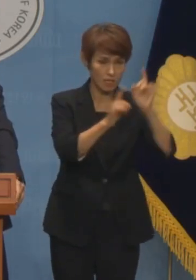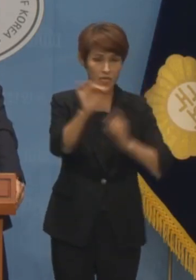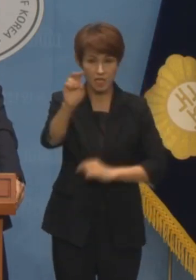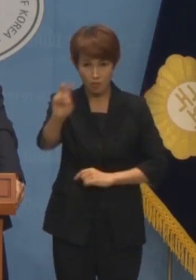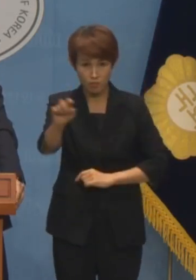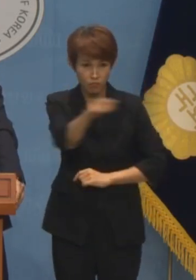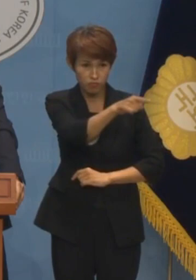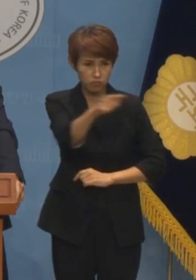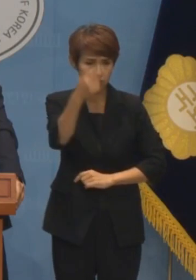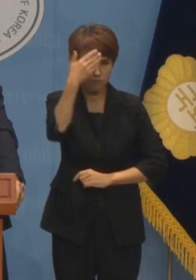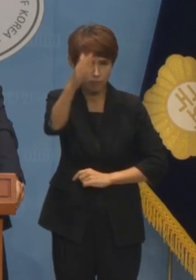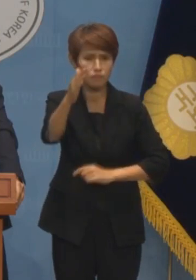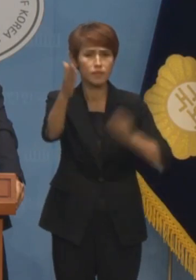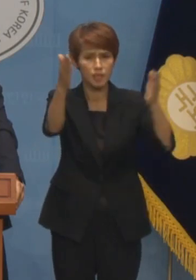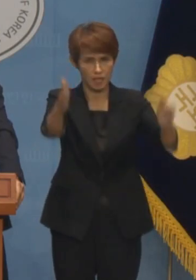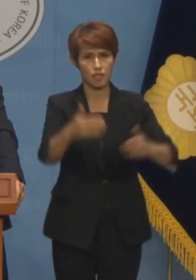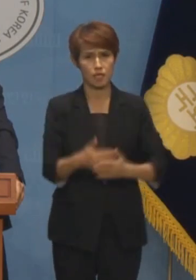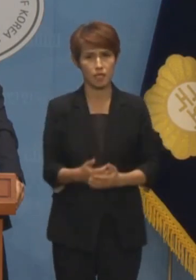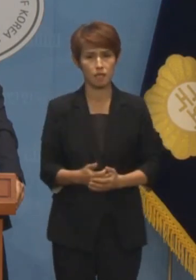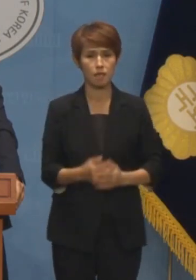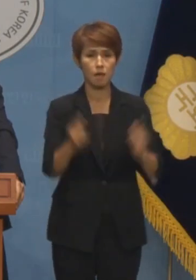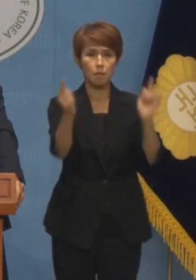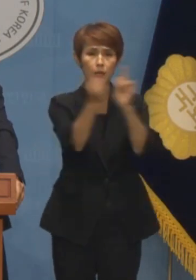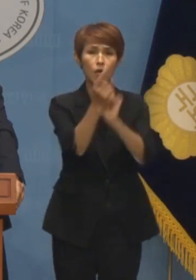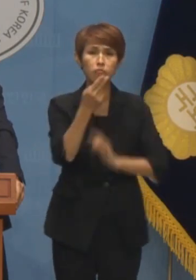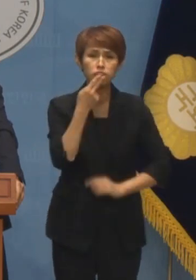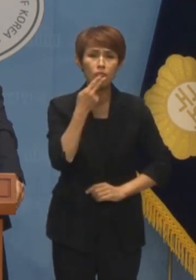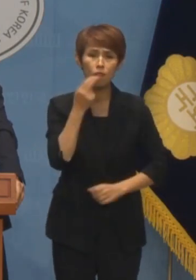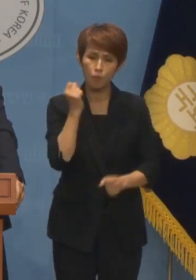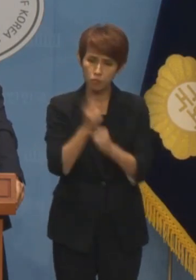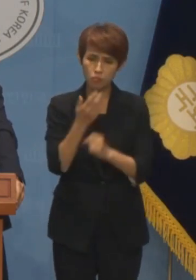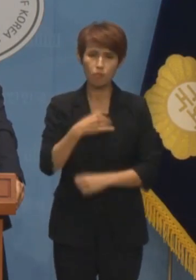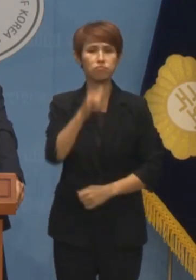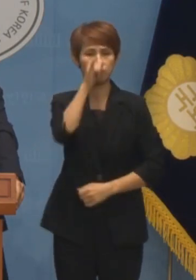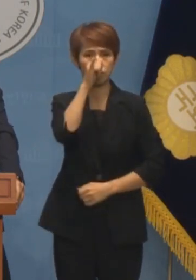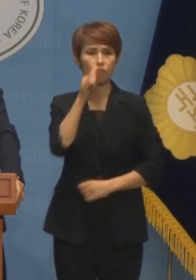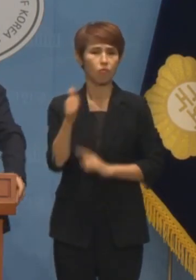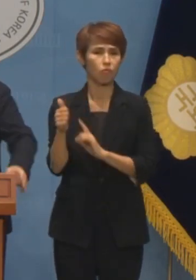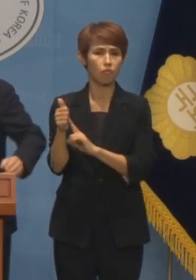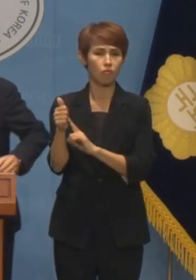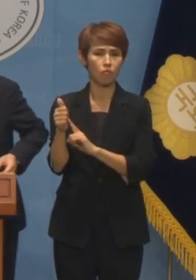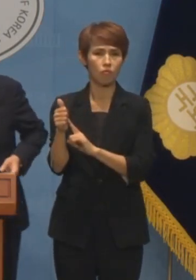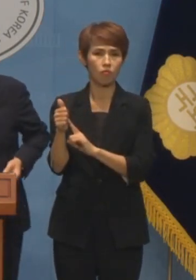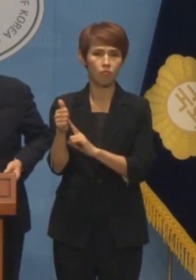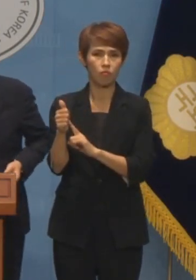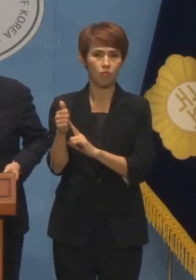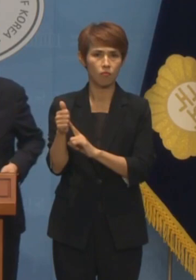모르는 사이라는 걸. 만나지 않았다는 사실을 알고 있습니다. 김규현도. 그런데